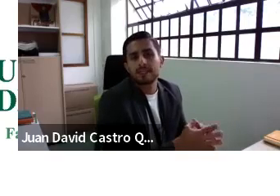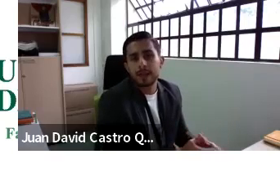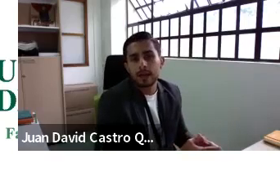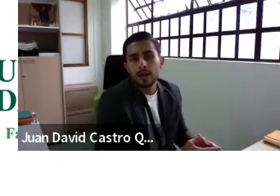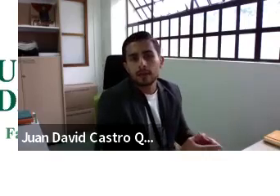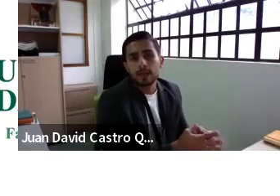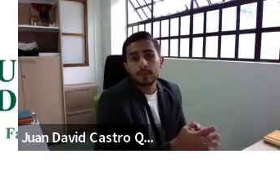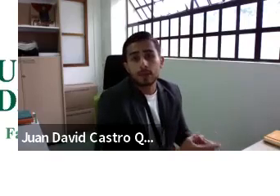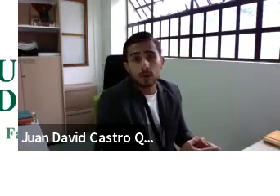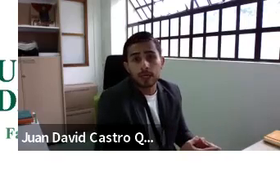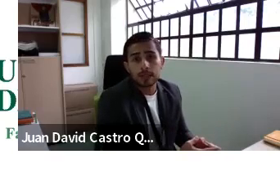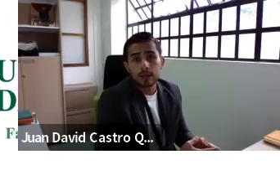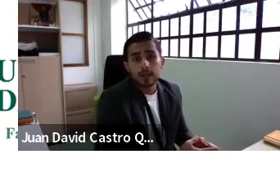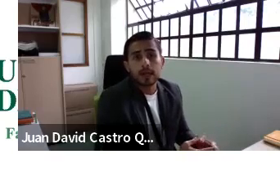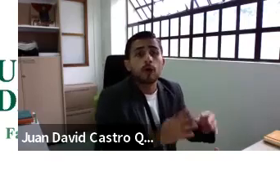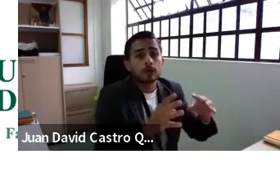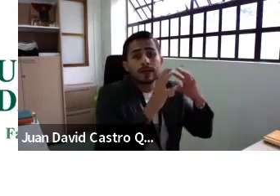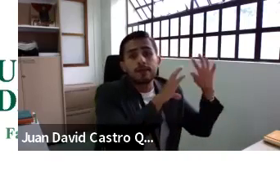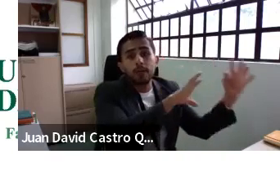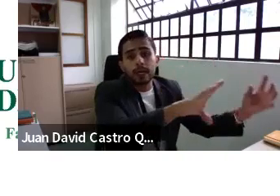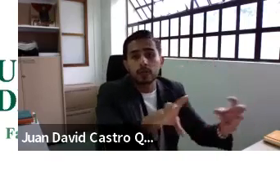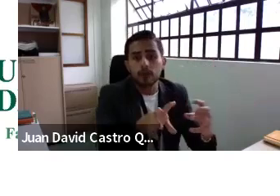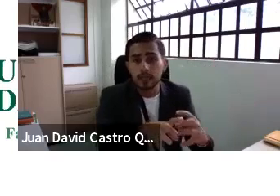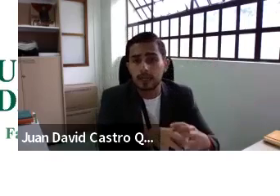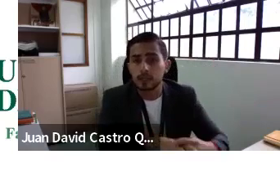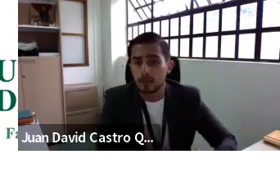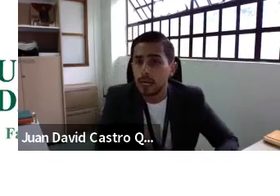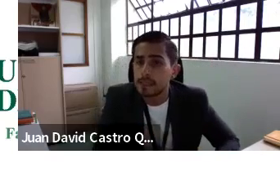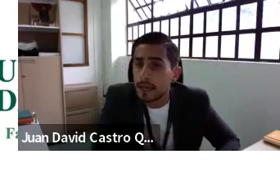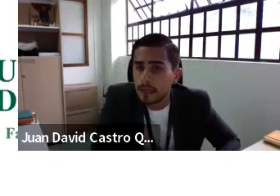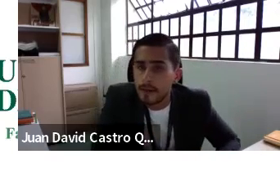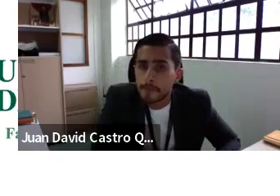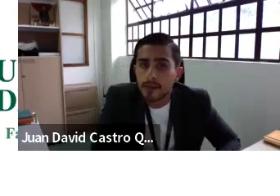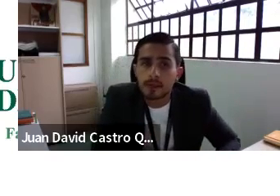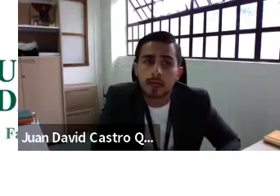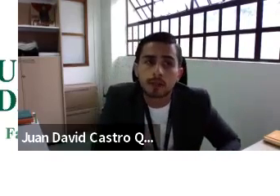bienestar de las personas qué otras implicaciones adicionales tienen ¿cierto?